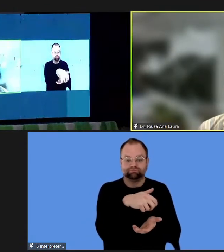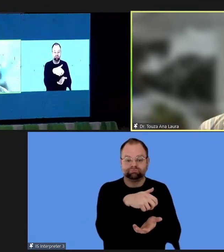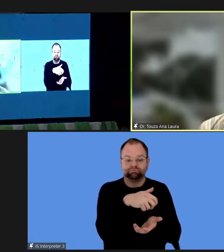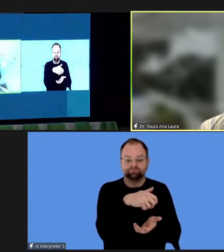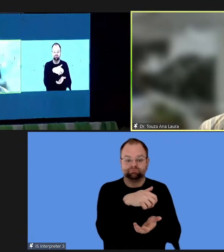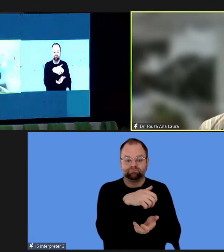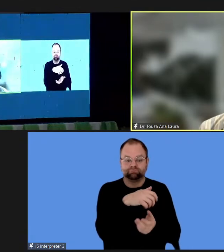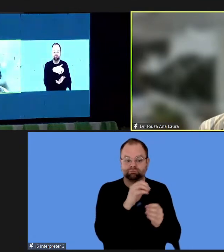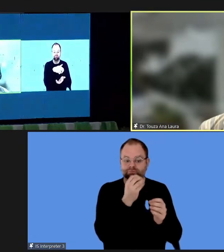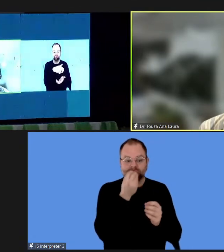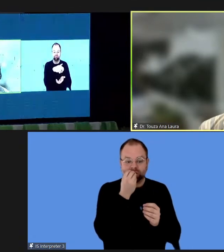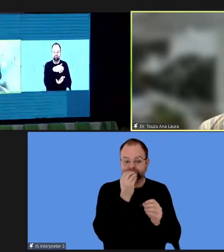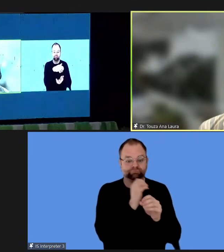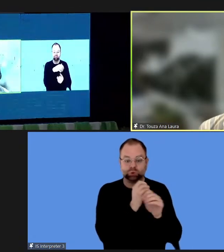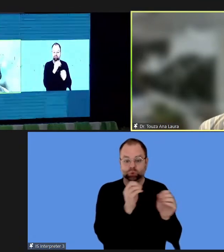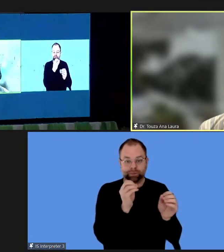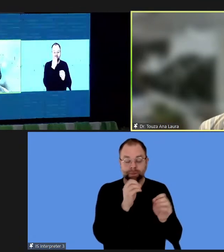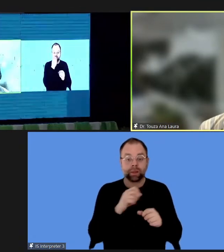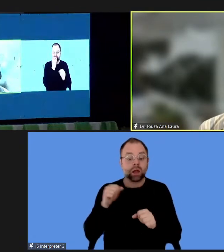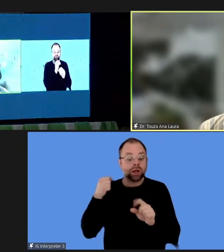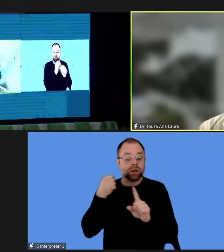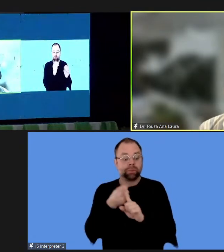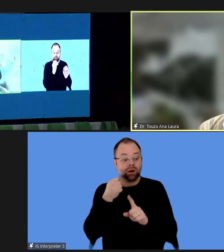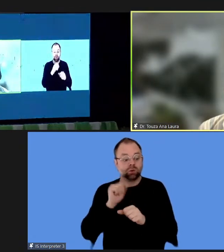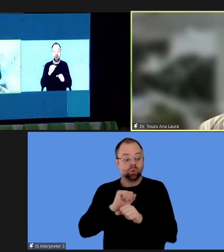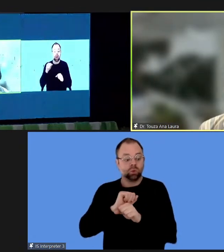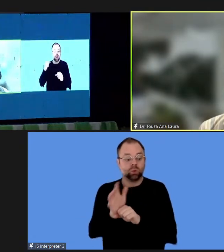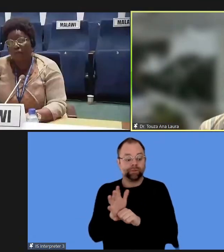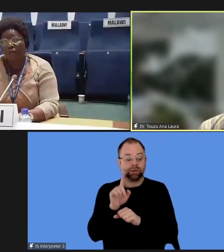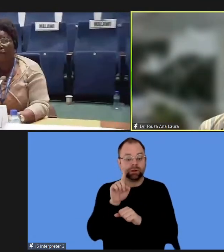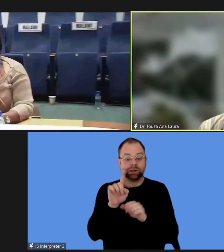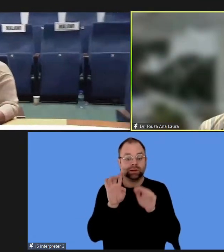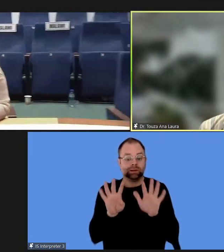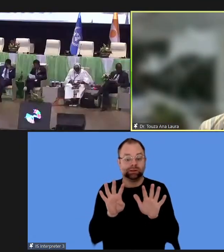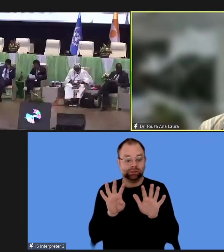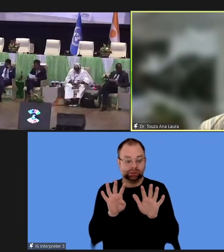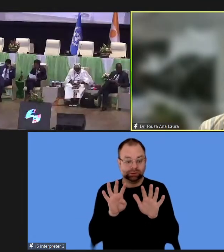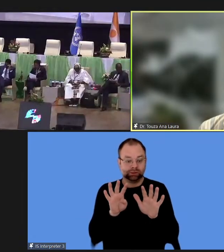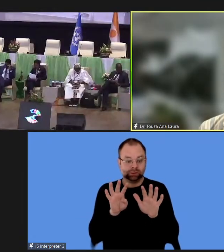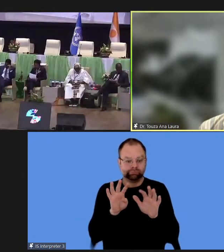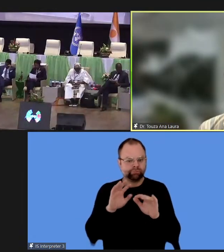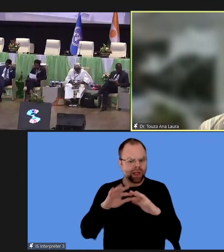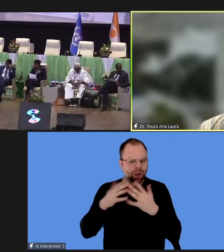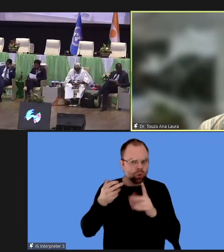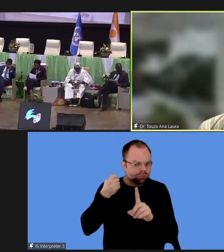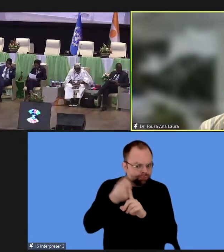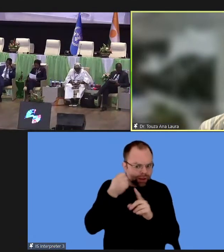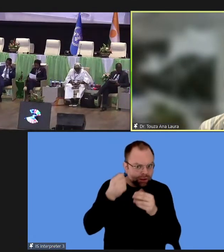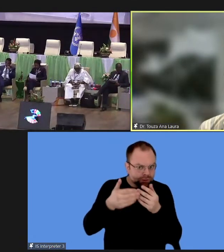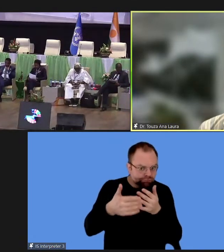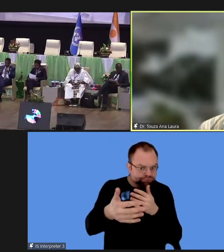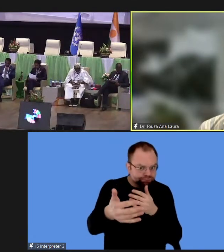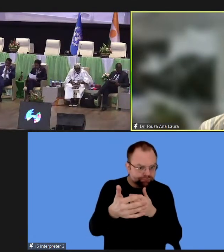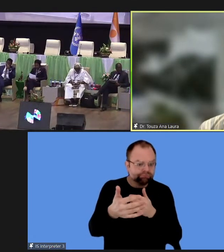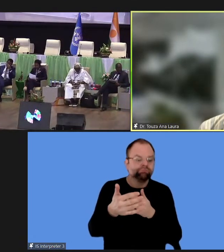parce que le secteur du tourisme et de l'industrie représente 50% du PIB du